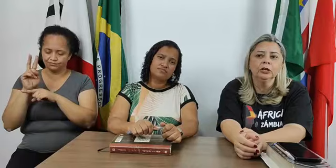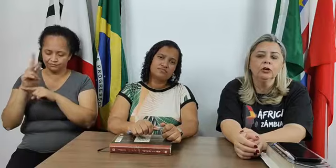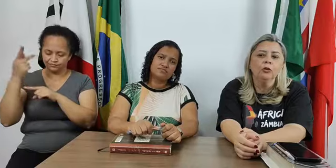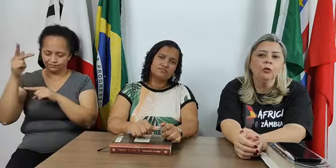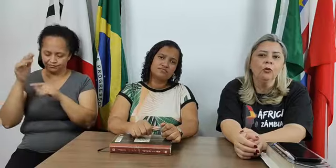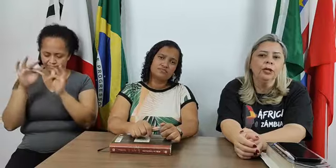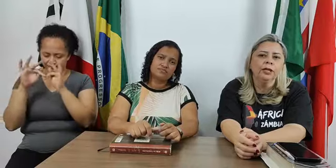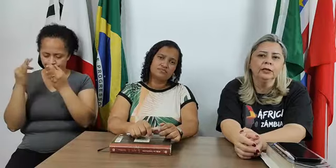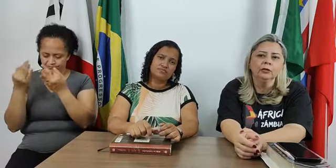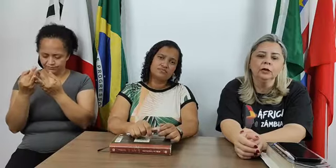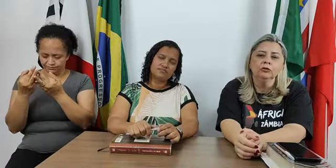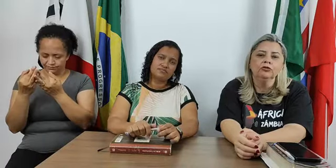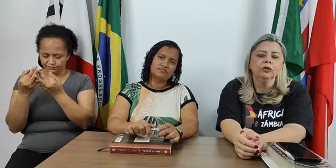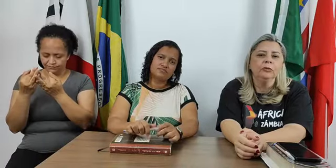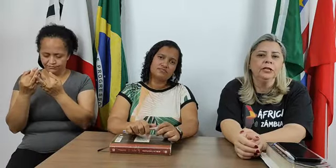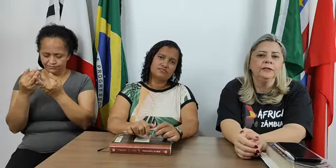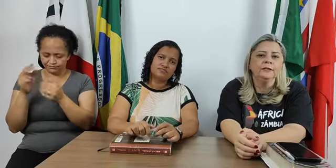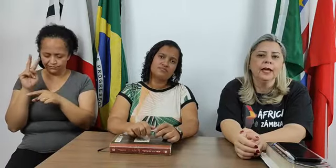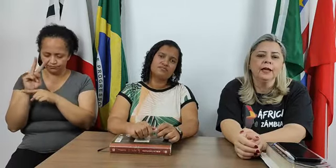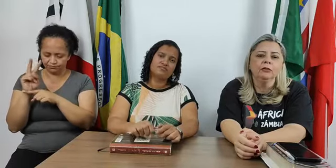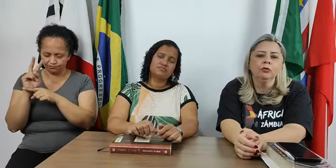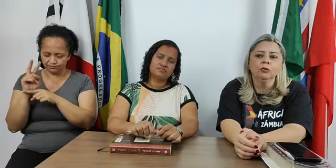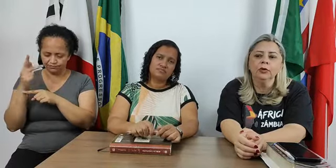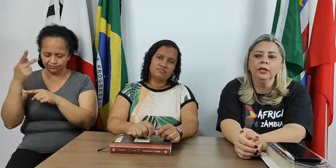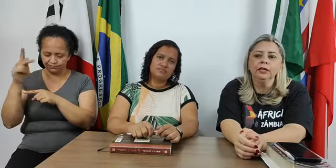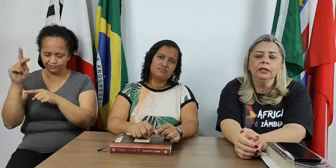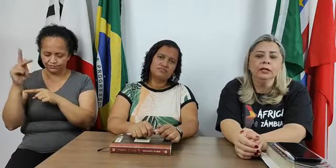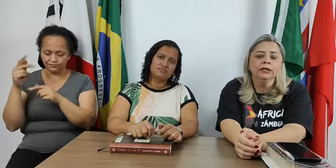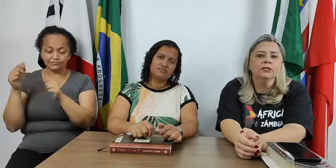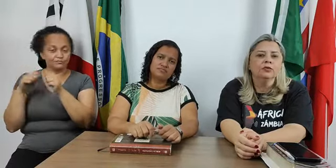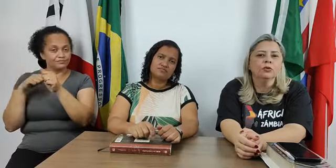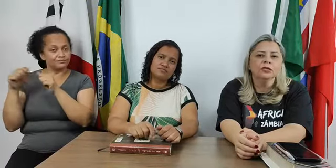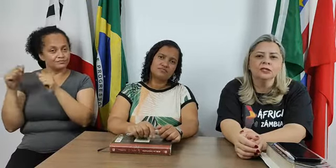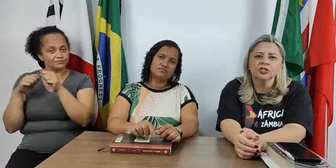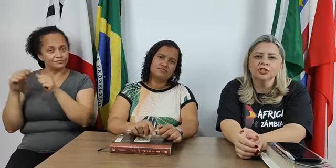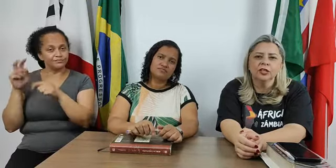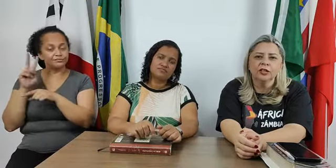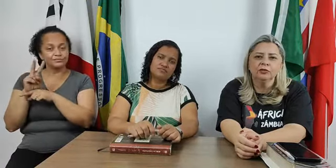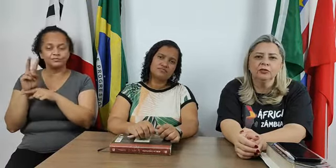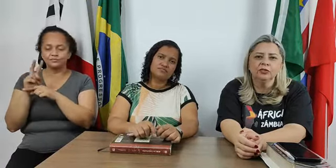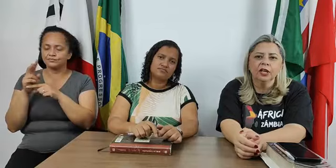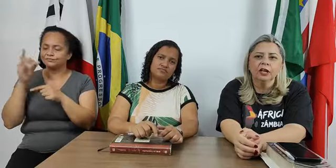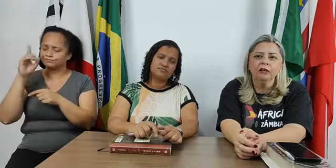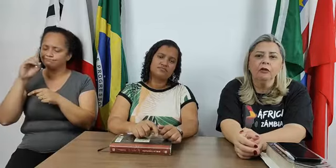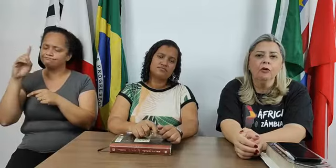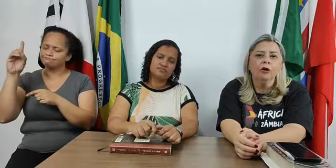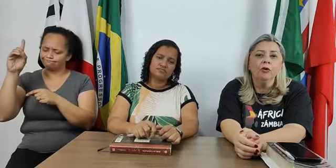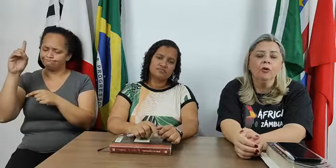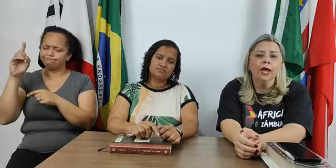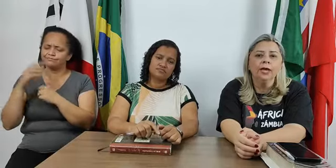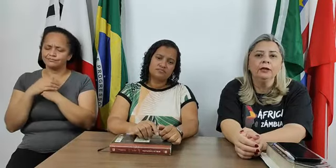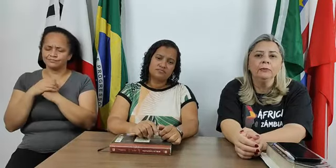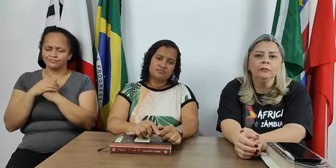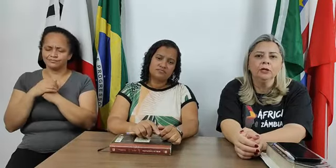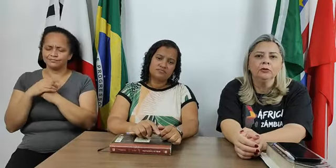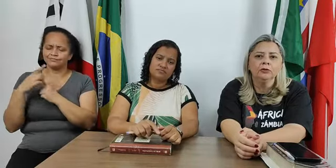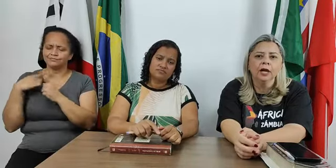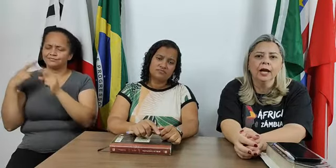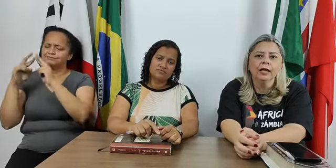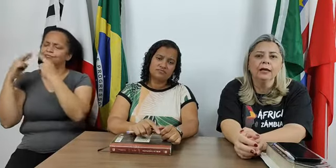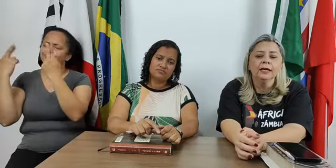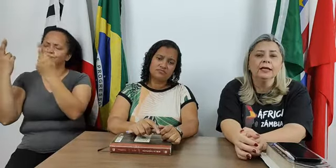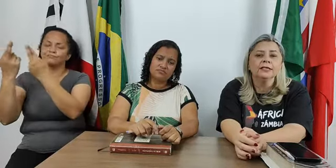família, cuida do seu ministério, cuida das coisas de Deus, né? Coloca o reino em